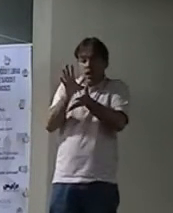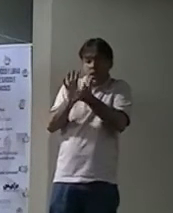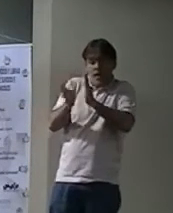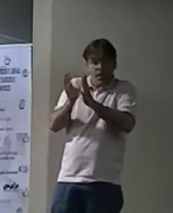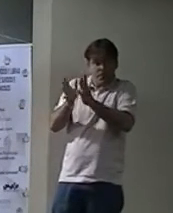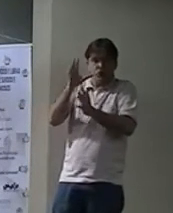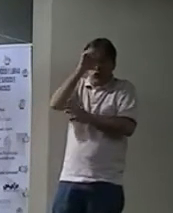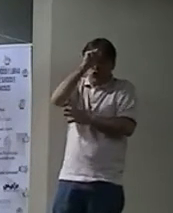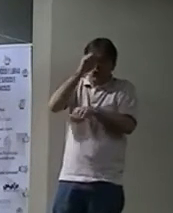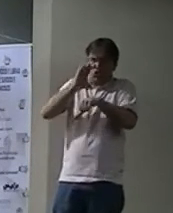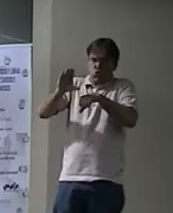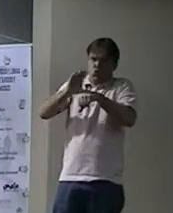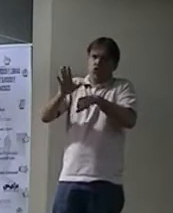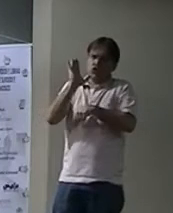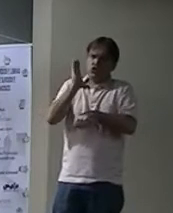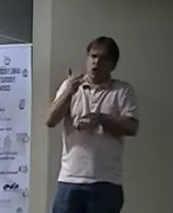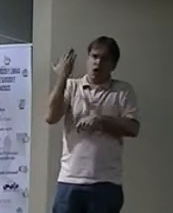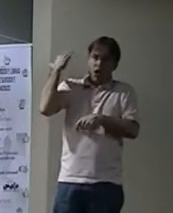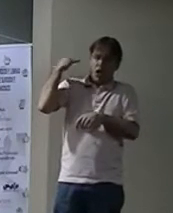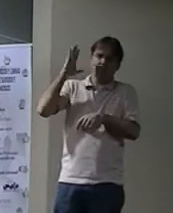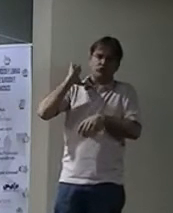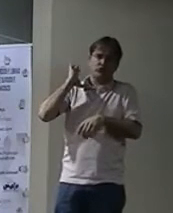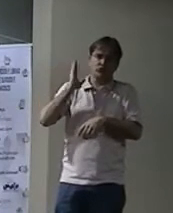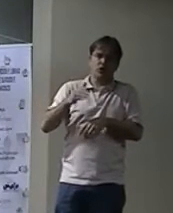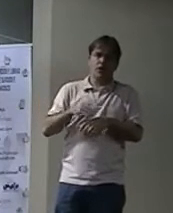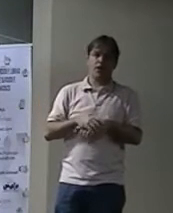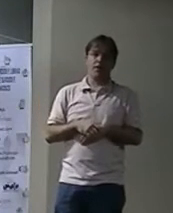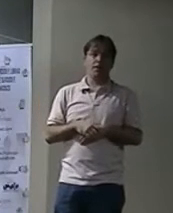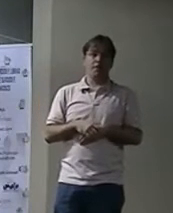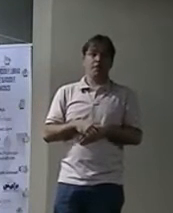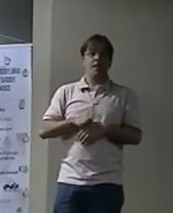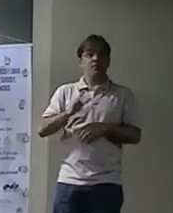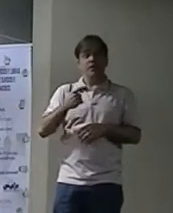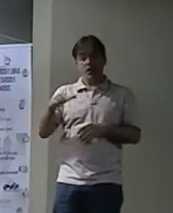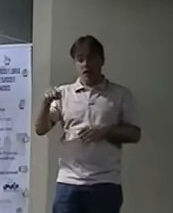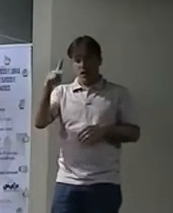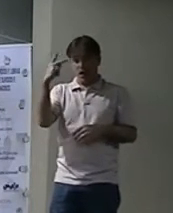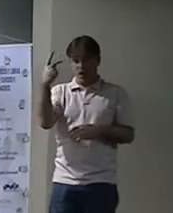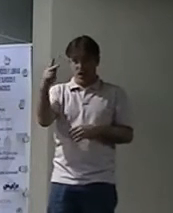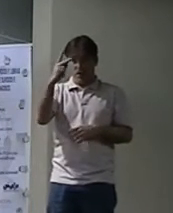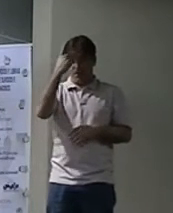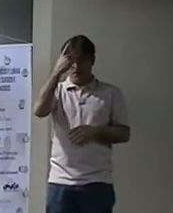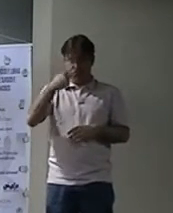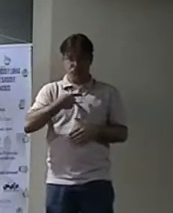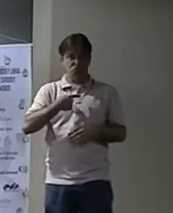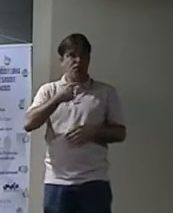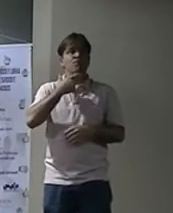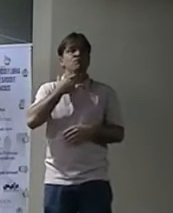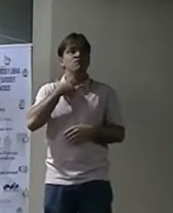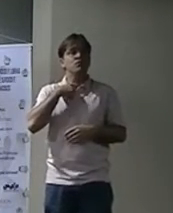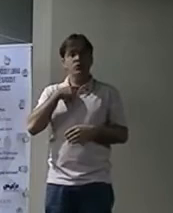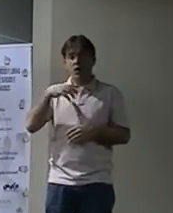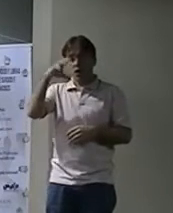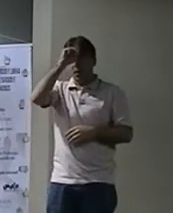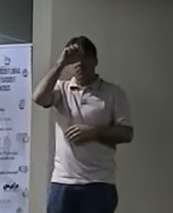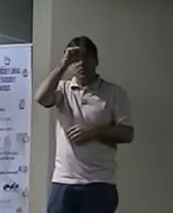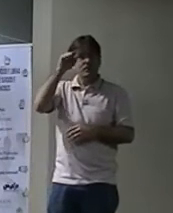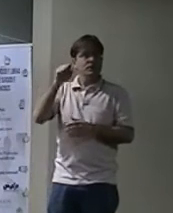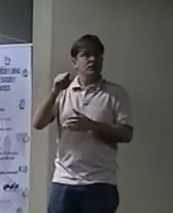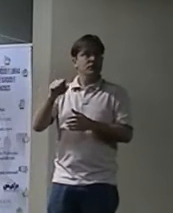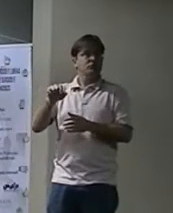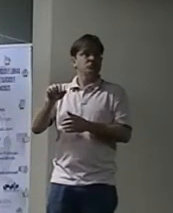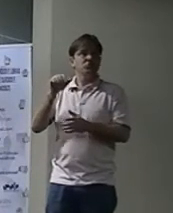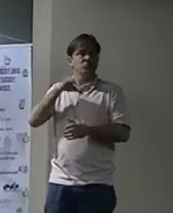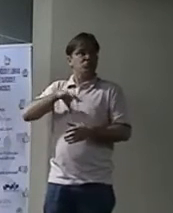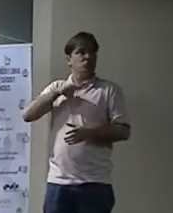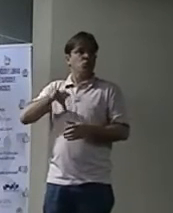Então ele estudou em escola regular com o meu suporte, eu sempre me disponibilizando, né, com a coordenação, com